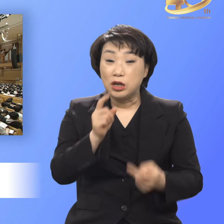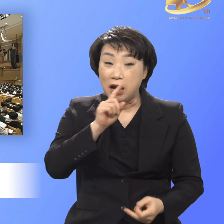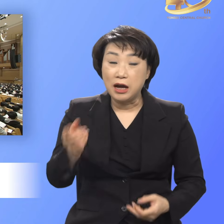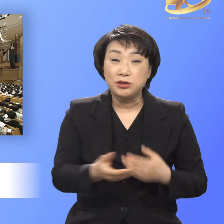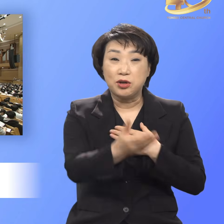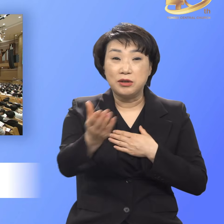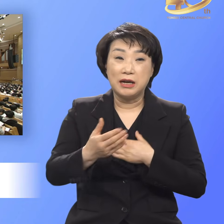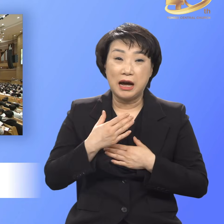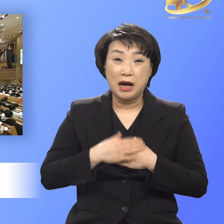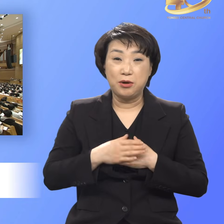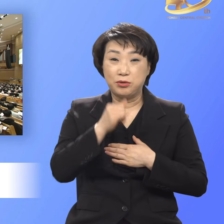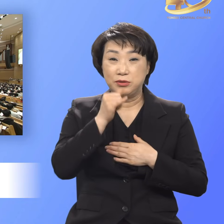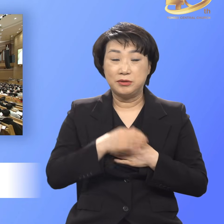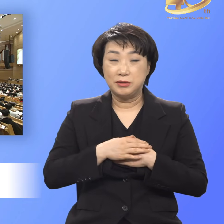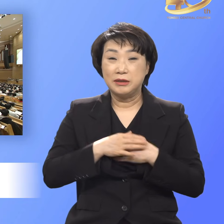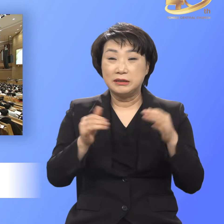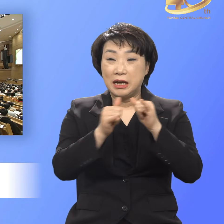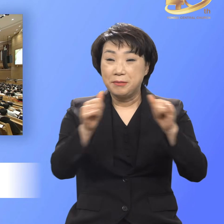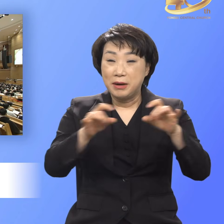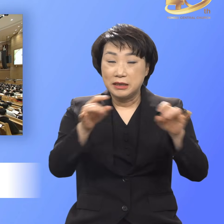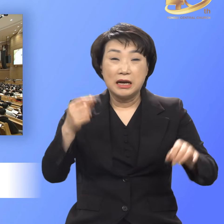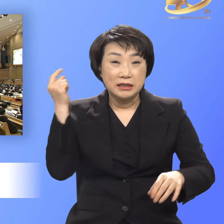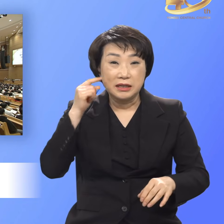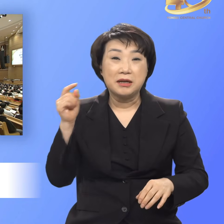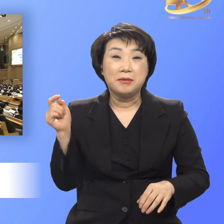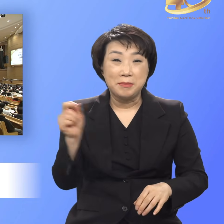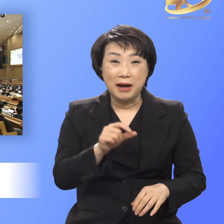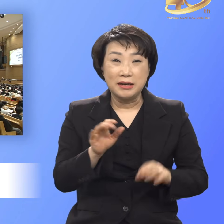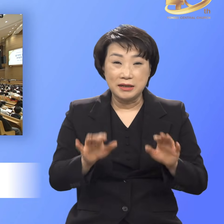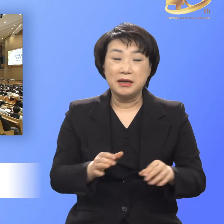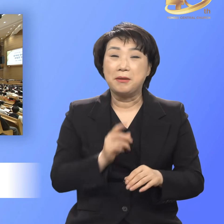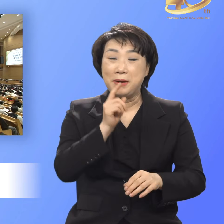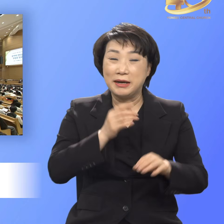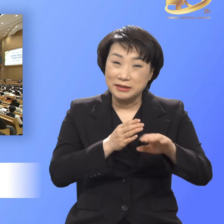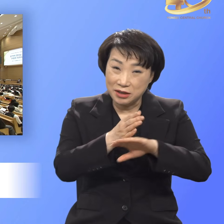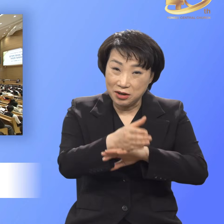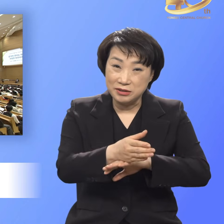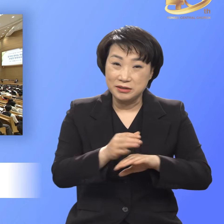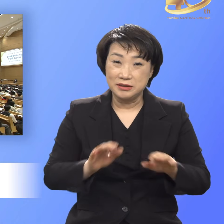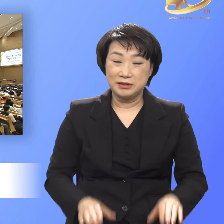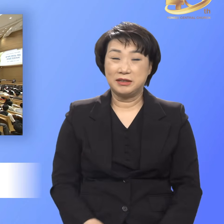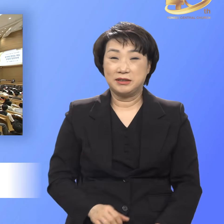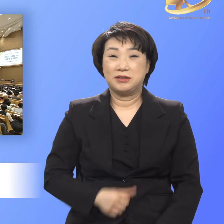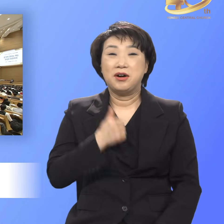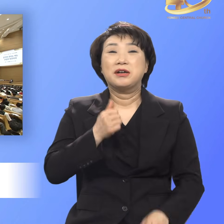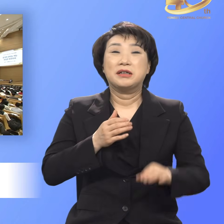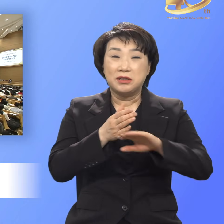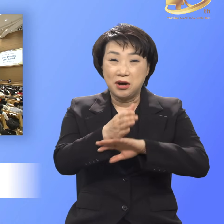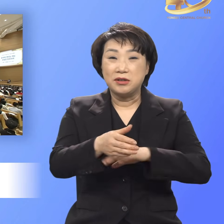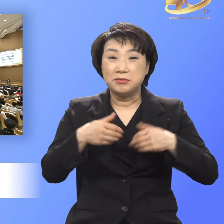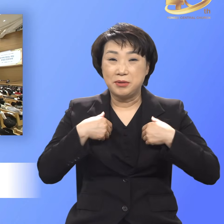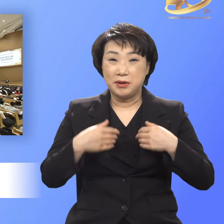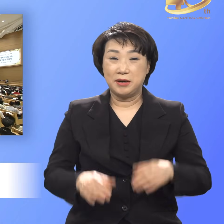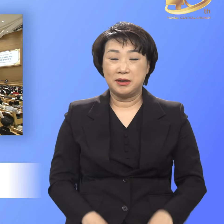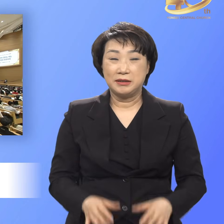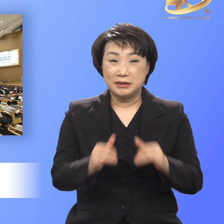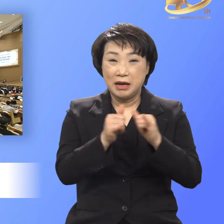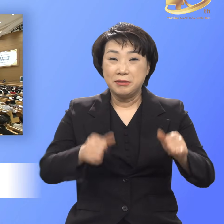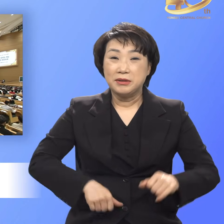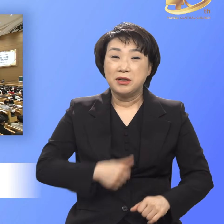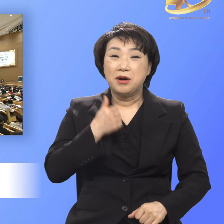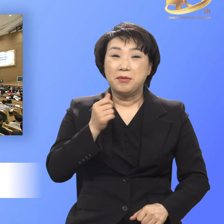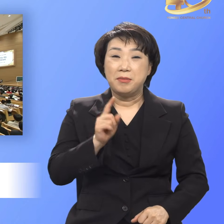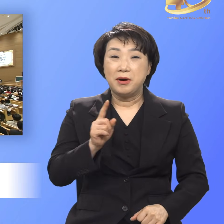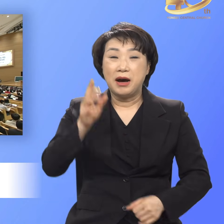형제들아, 너희가 알거니와 사람마다 듣기는 속히 하고 말하기는 더디하며 성내기도 더디하라. 사람의